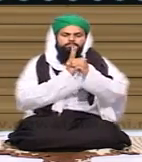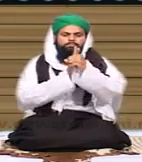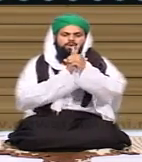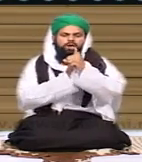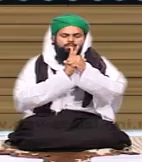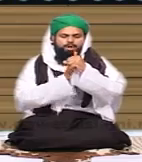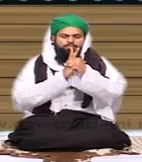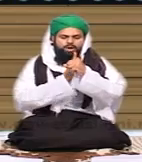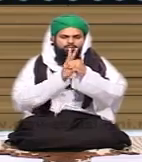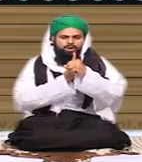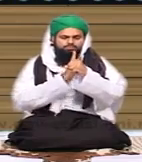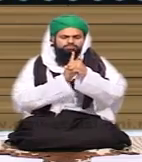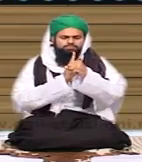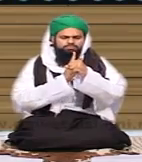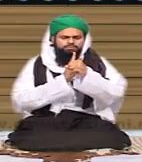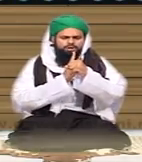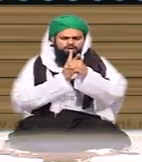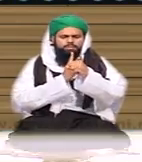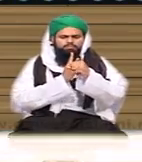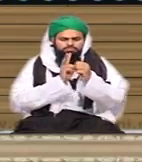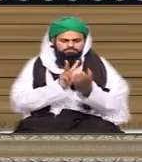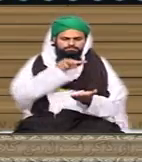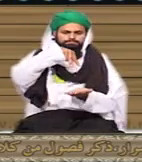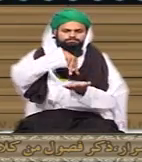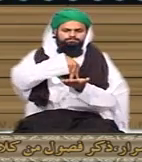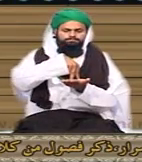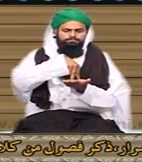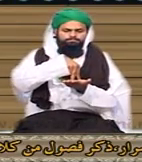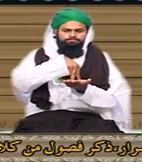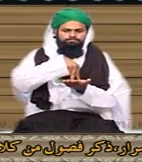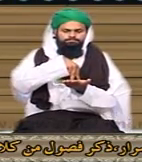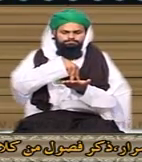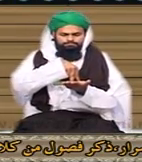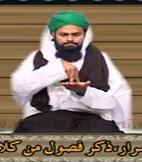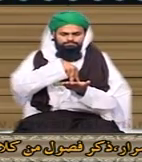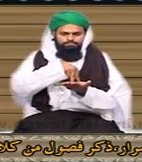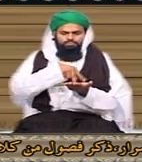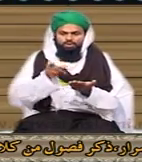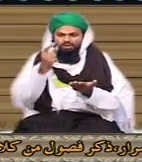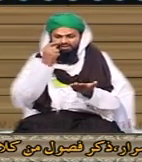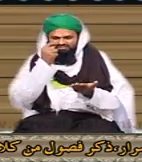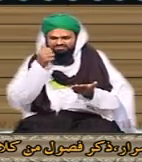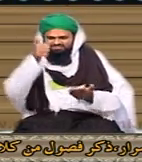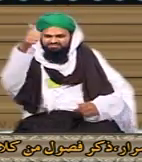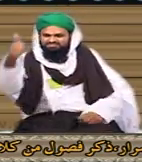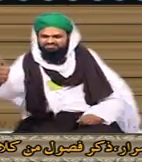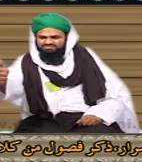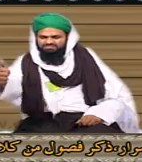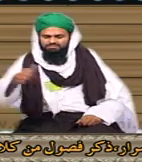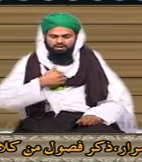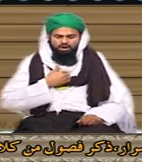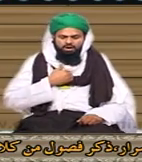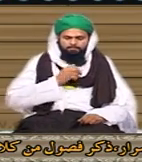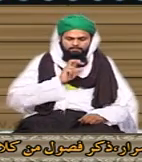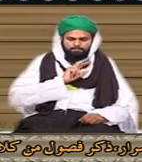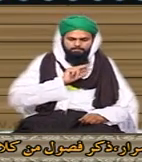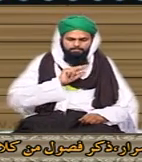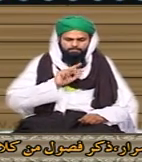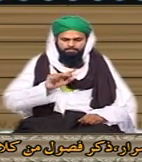तआला अन्हु वाज फरमाते फरमाते अपने मिंबर शरीफ से खड़े हो और एक साहब जो बैठे